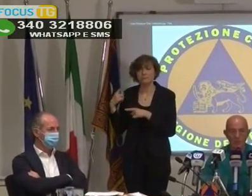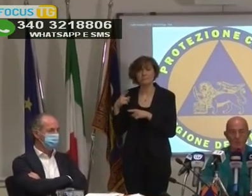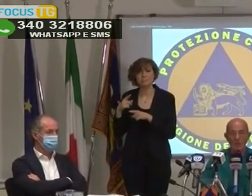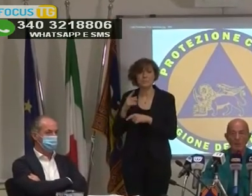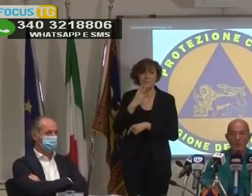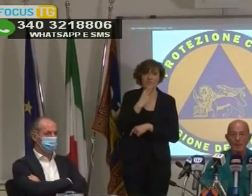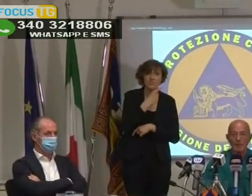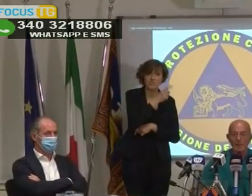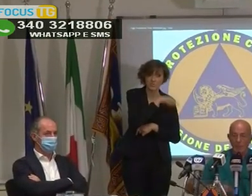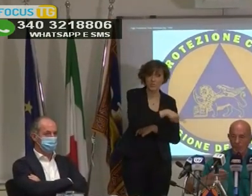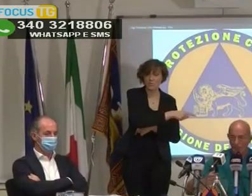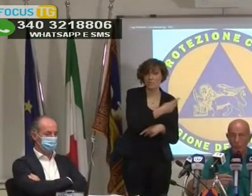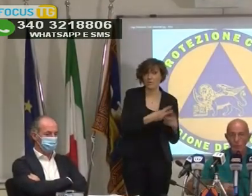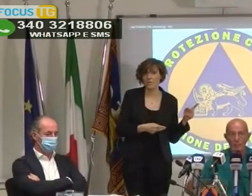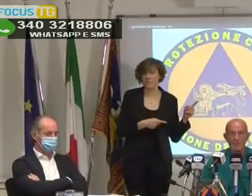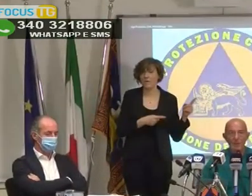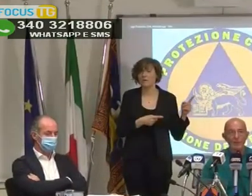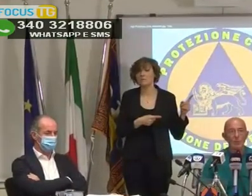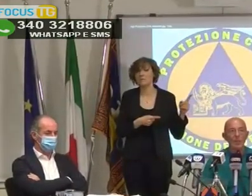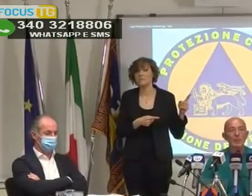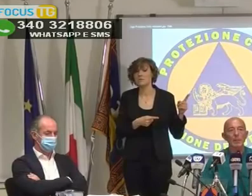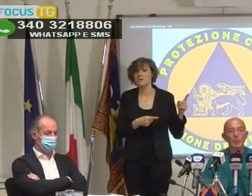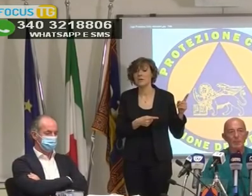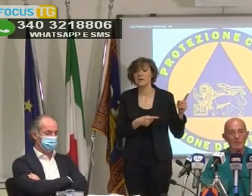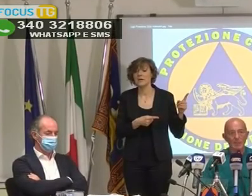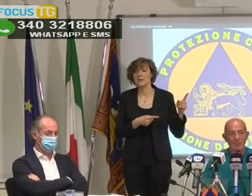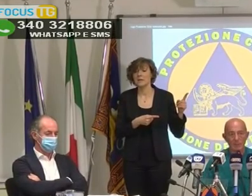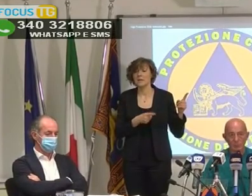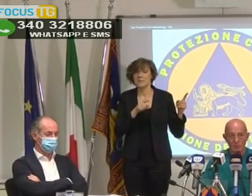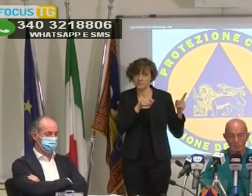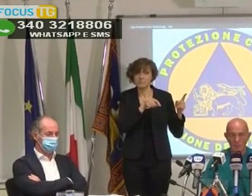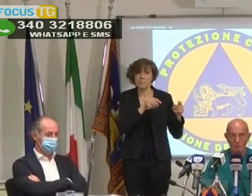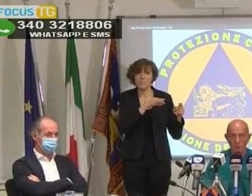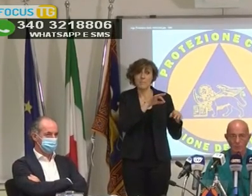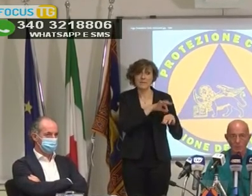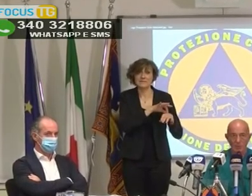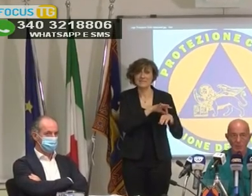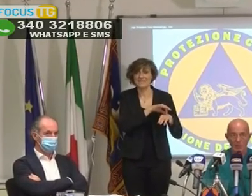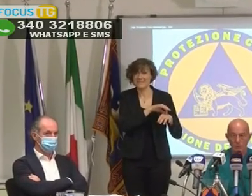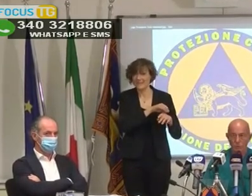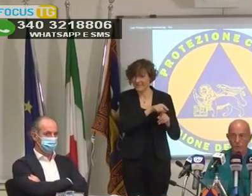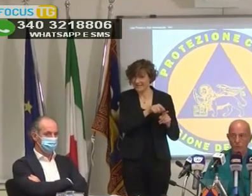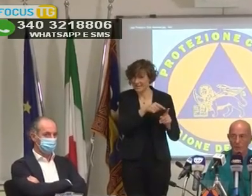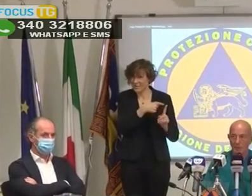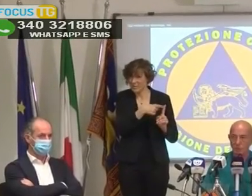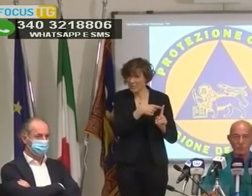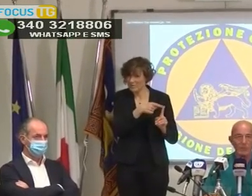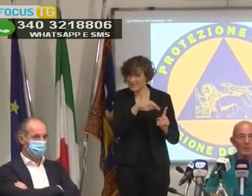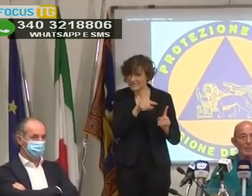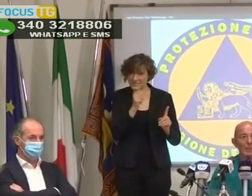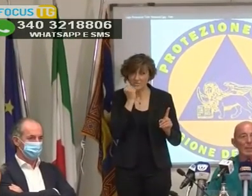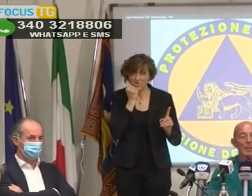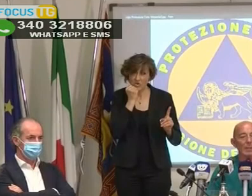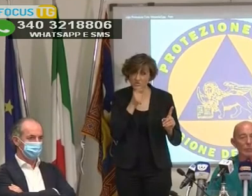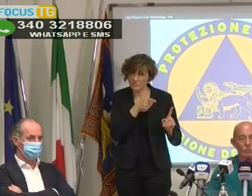esempio Vicenza, che lo ha utilizzato anche per i pazienti che voi sapete, quelli positivi dal Kosovo, e che sono